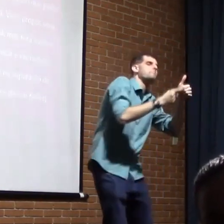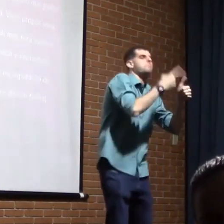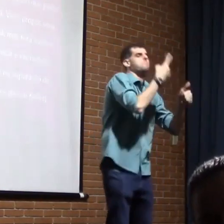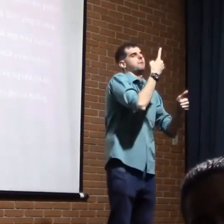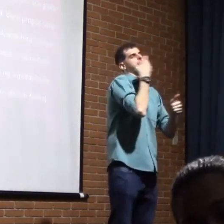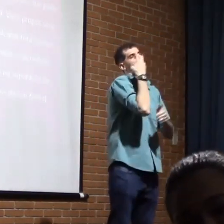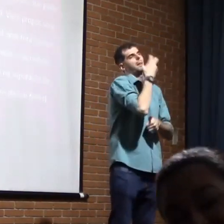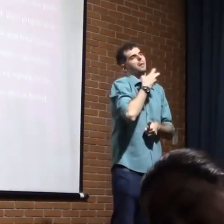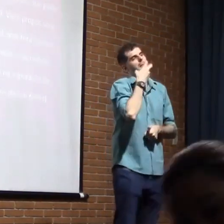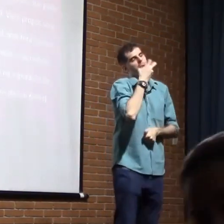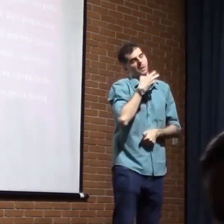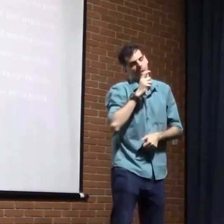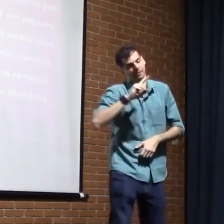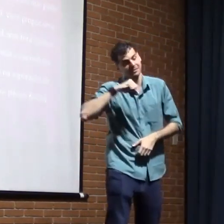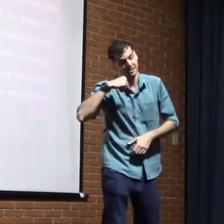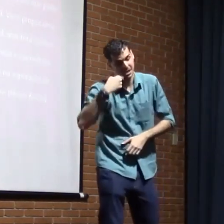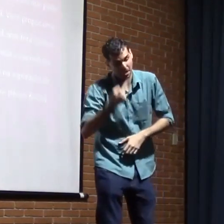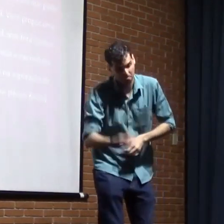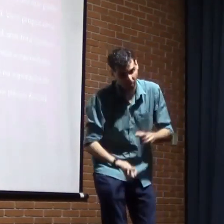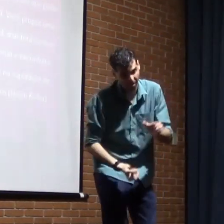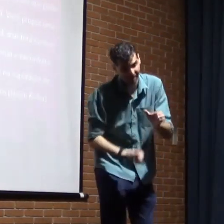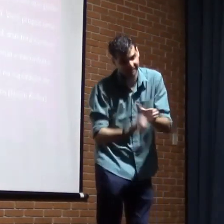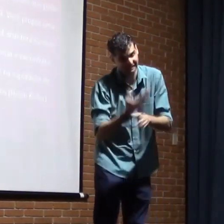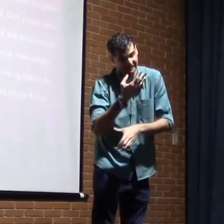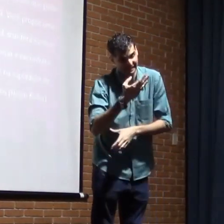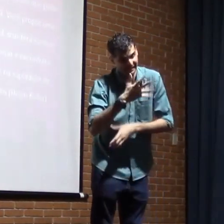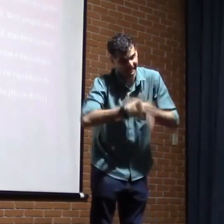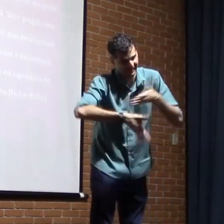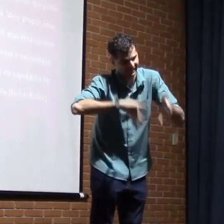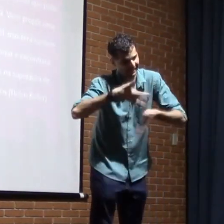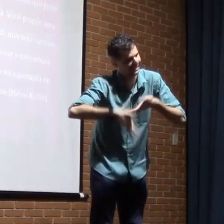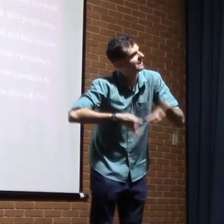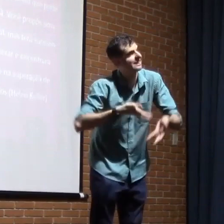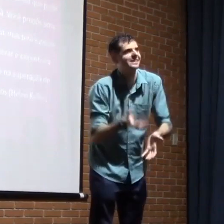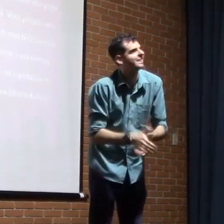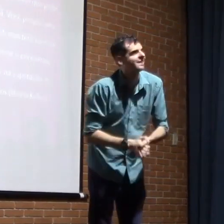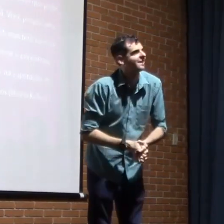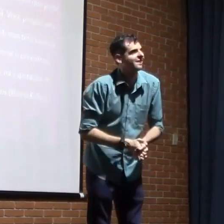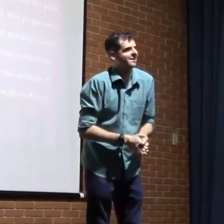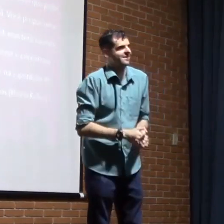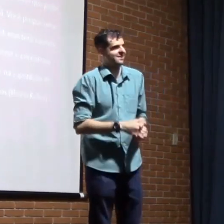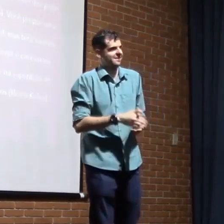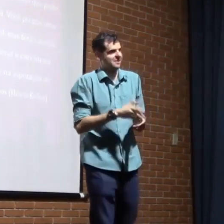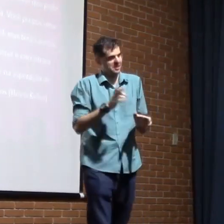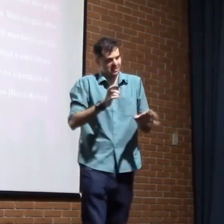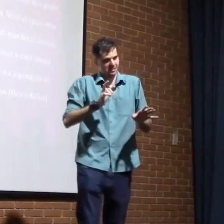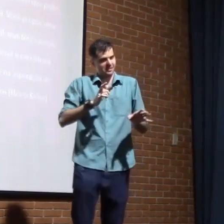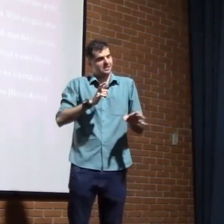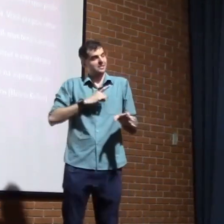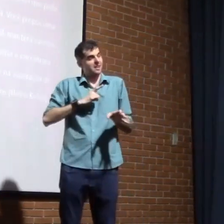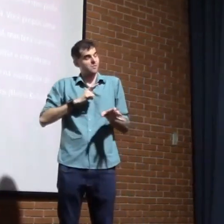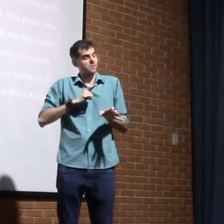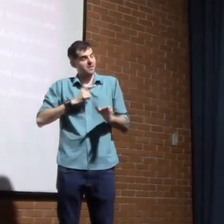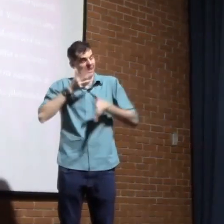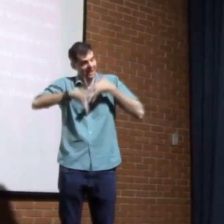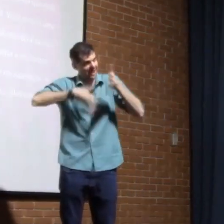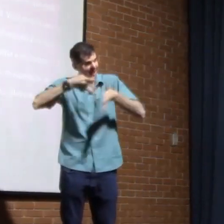da gente entender, né? A língua de sinais, ela teve origem ali, no caso...